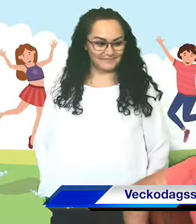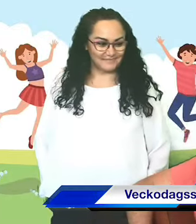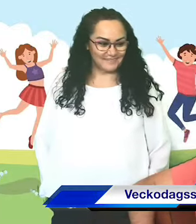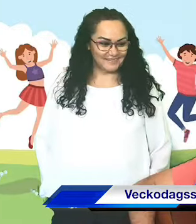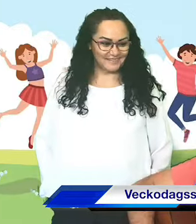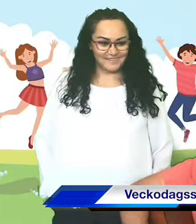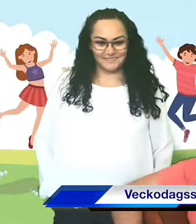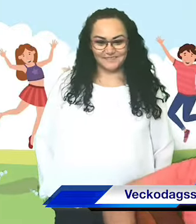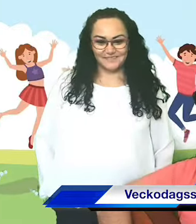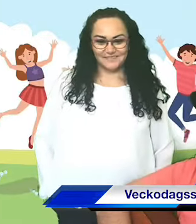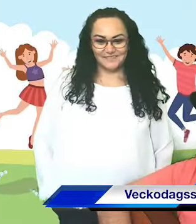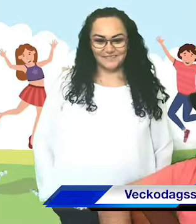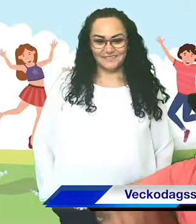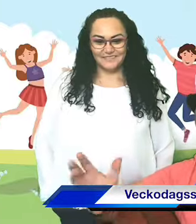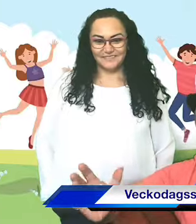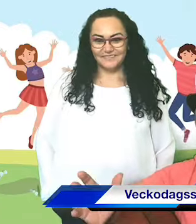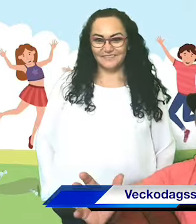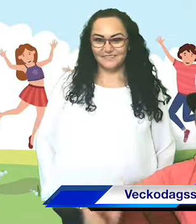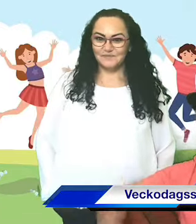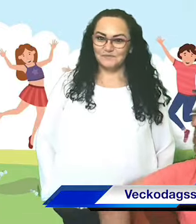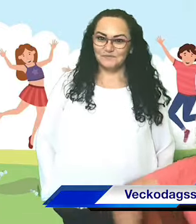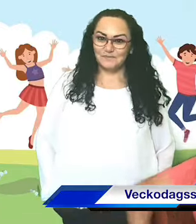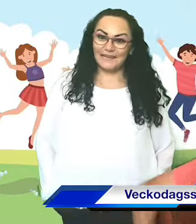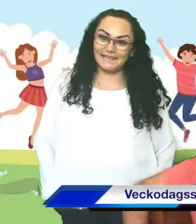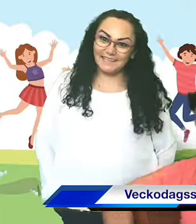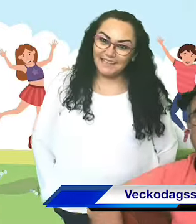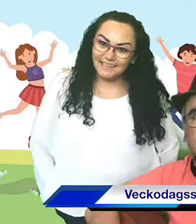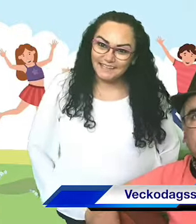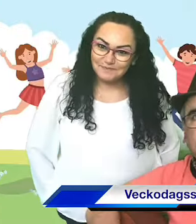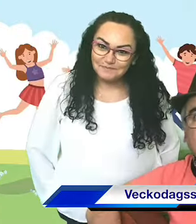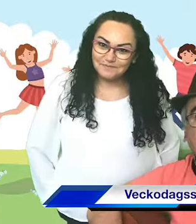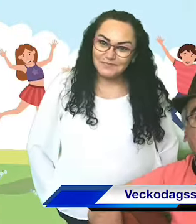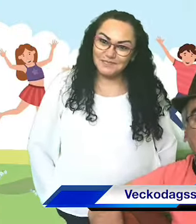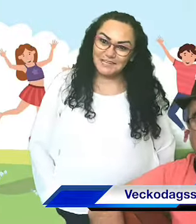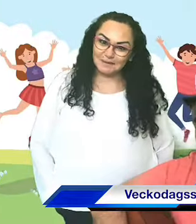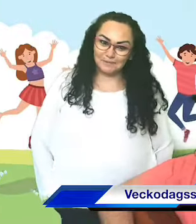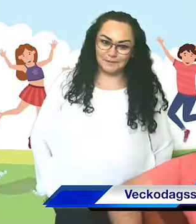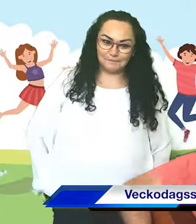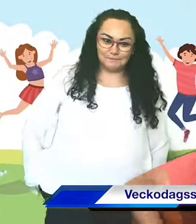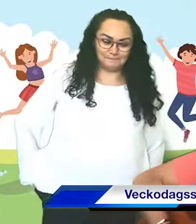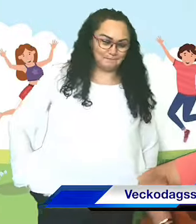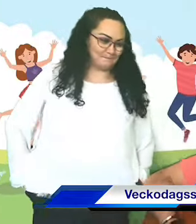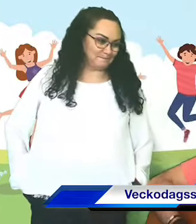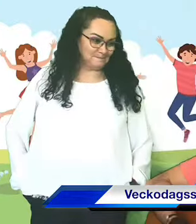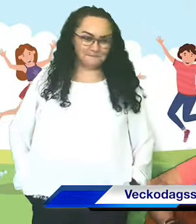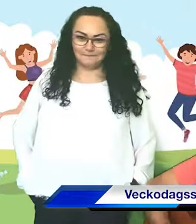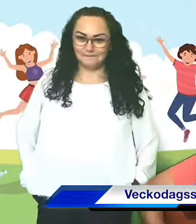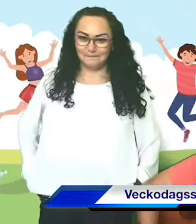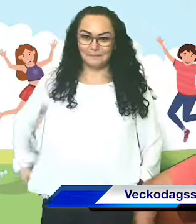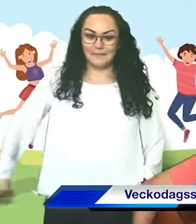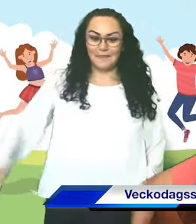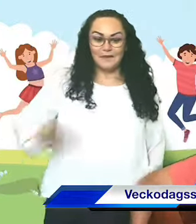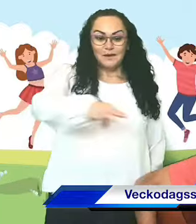Nu ska vi sjunga en liten sång om veckodagarna. Med lite tack. Är ni med? En hjälp.